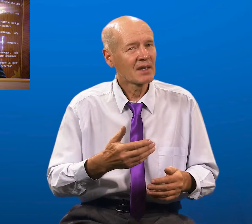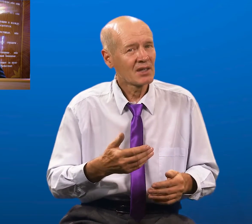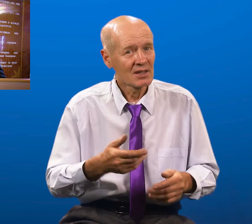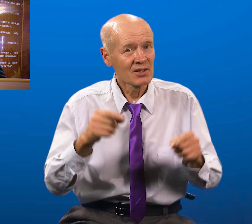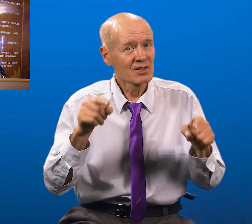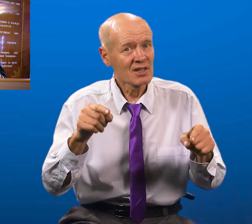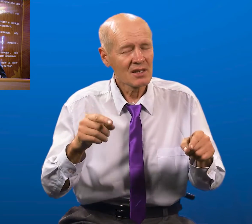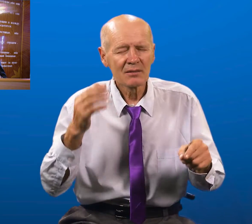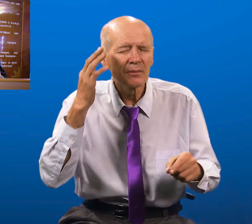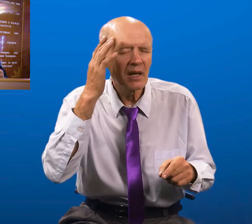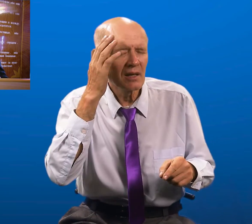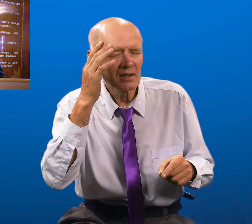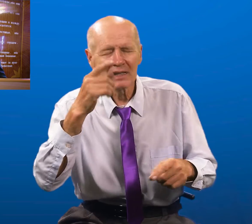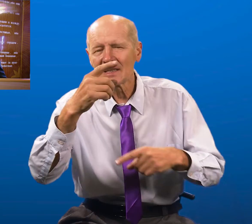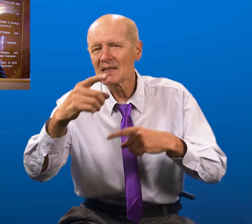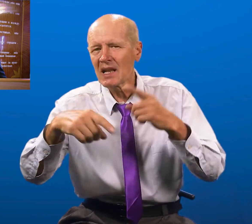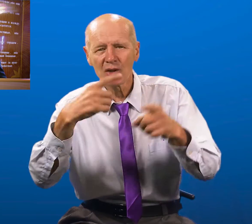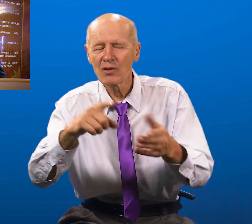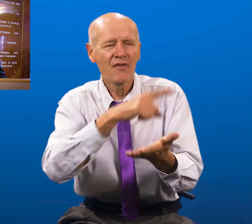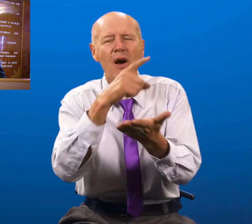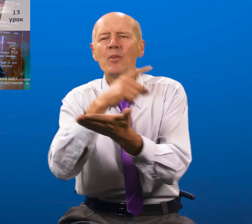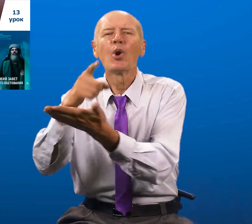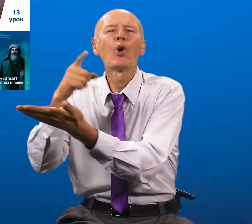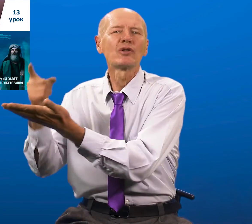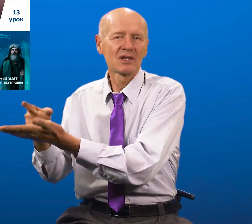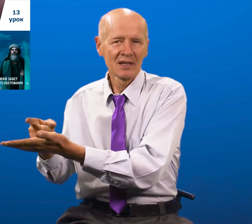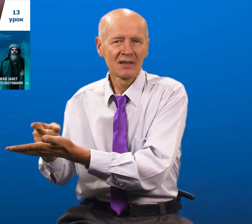давайте мы поразмышляем над следующими вопросами.